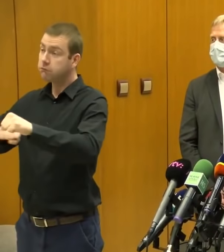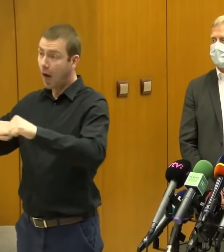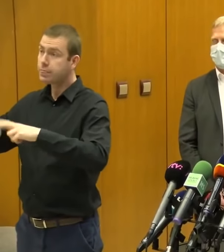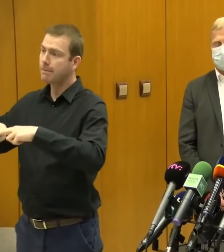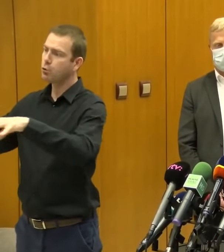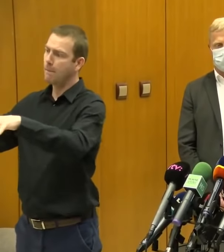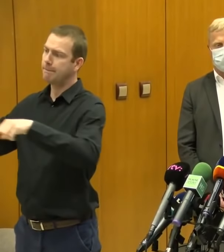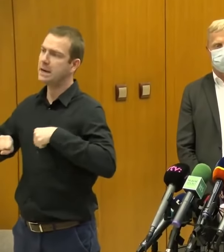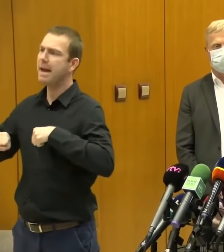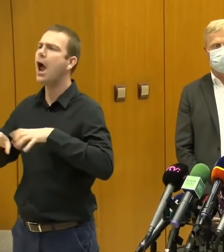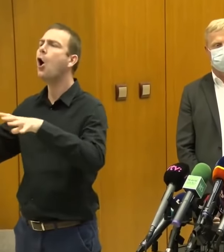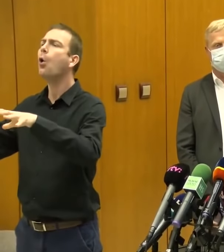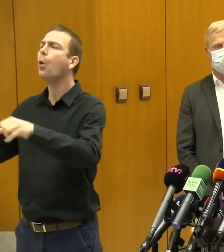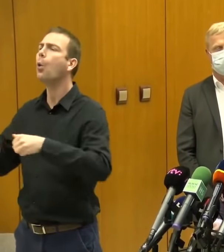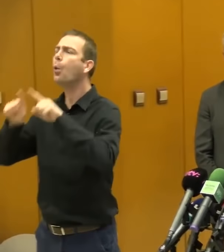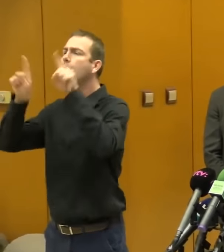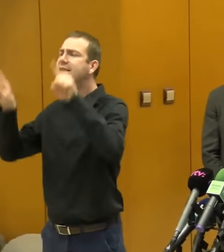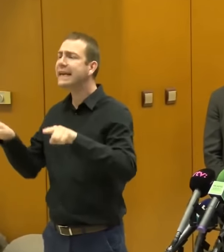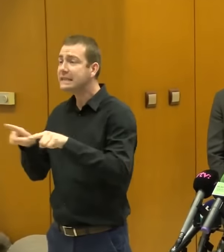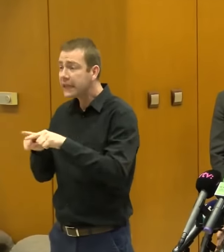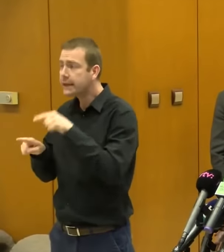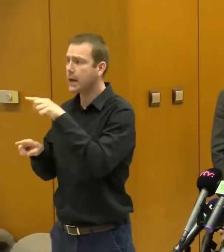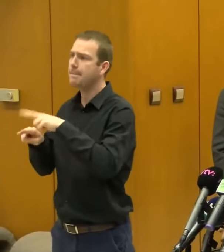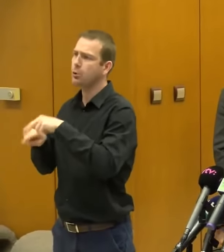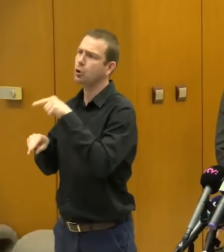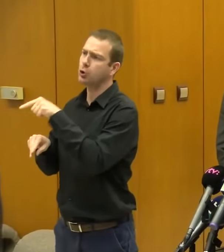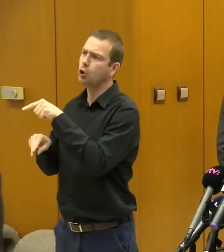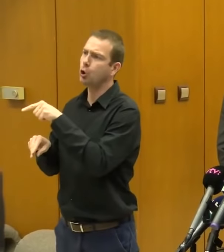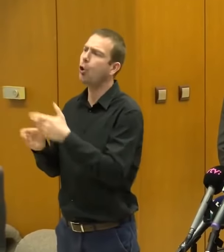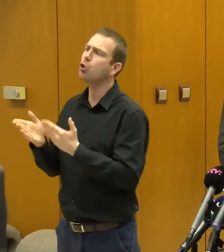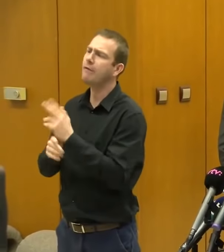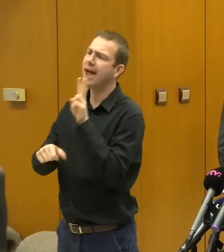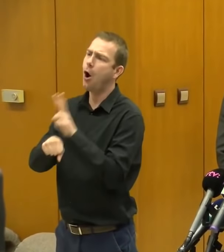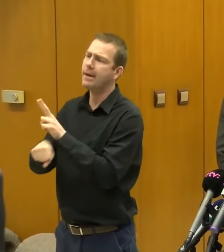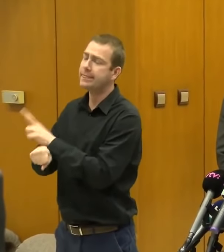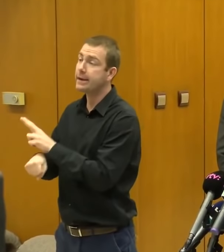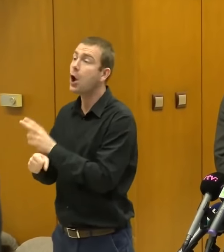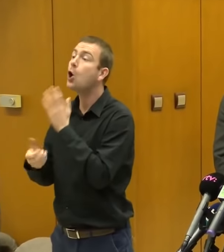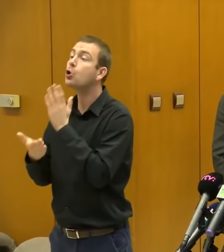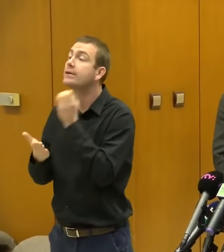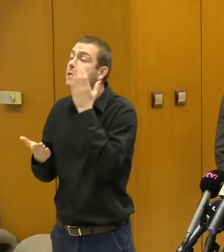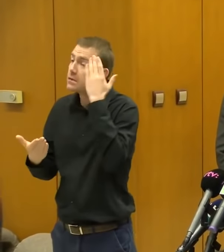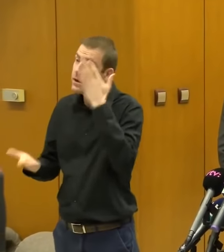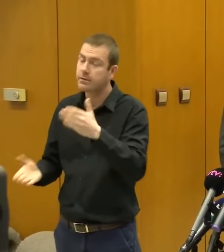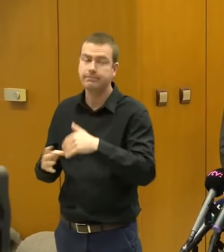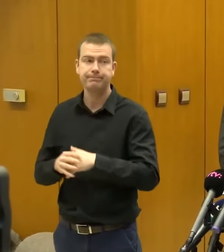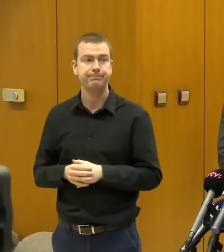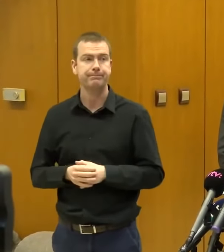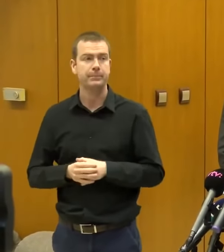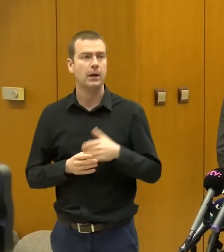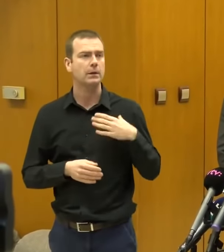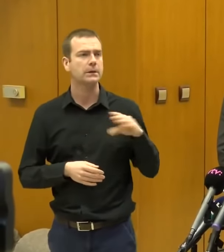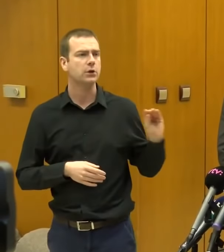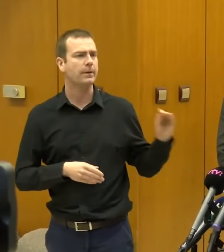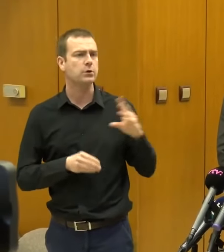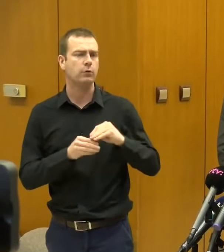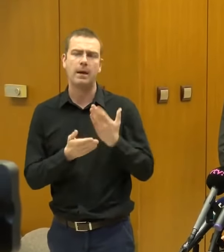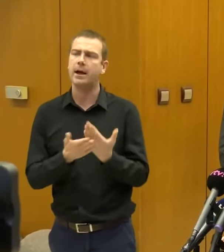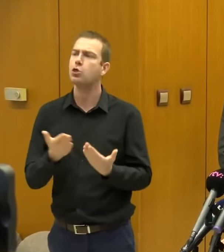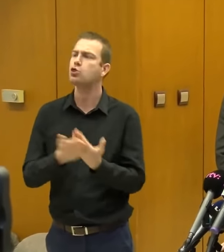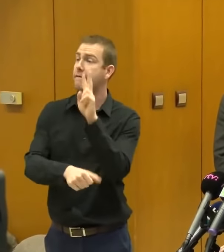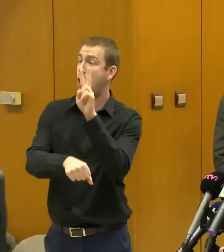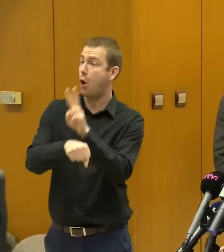ústredného krízového štábu. Neviem, kedy skončíme dnes, ale jednoducho toto je proces, v akom sa nachádzame. Je pre obmedzenie pohybu ľudí, alebo dajme tomu